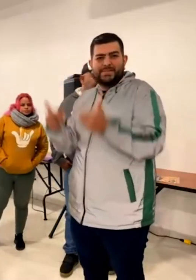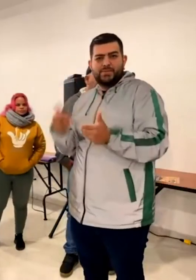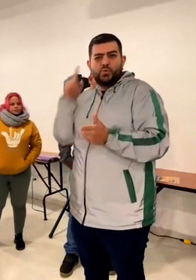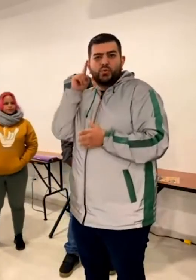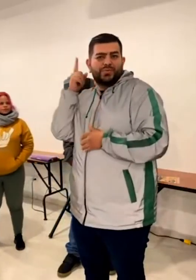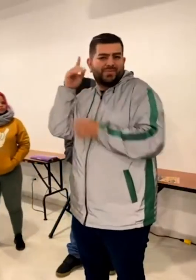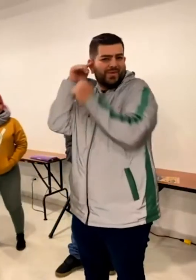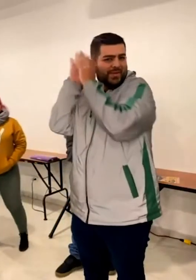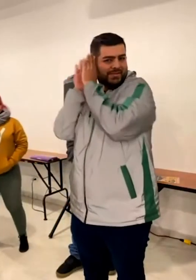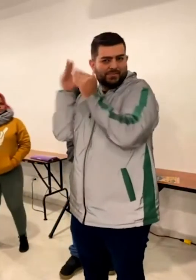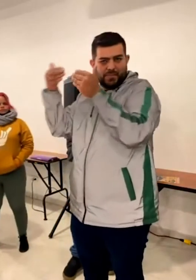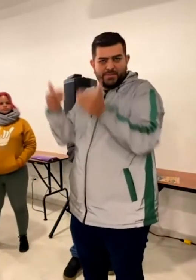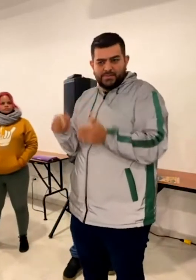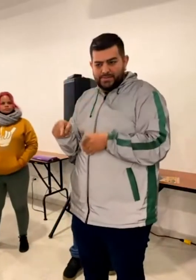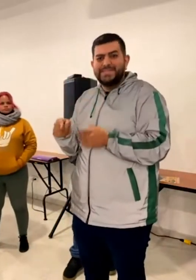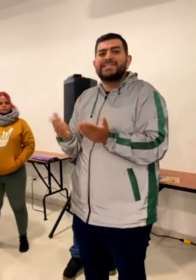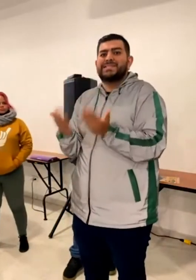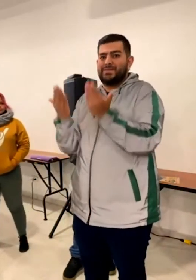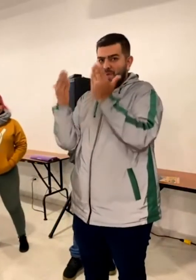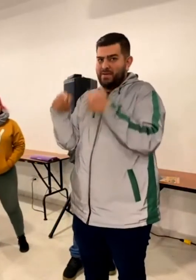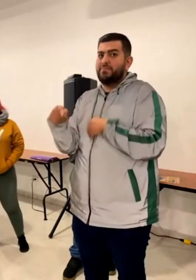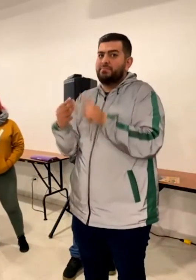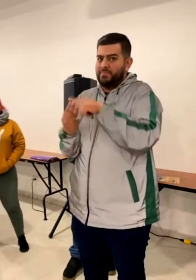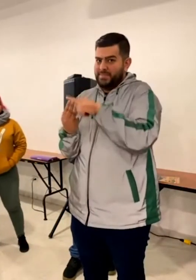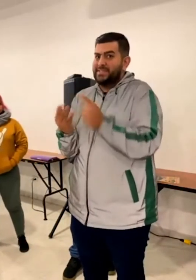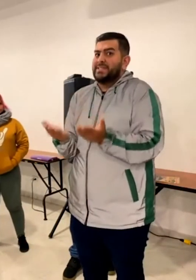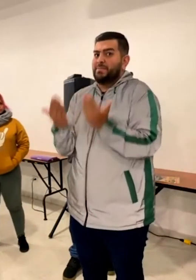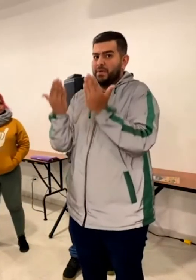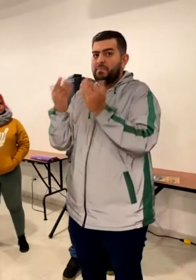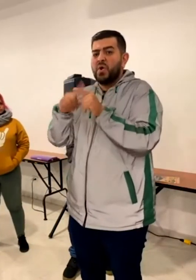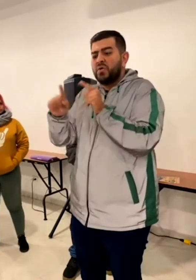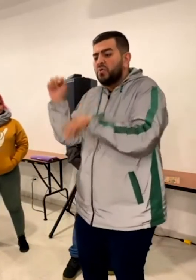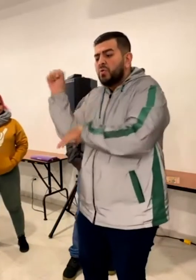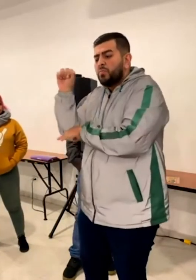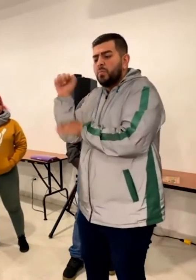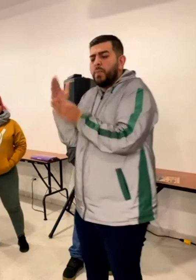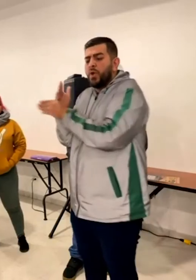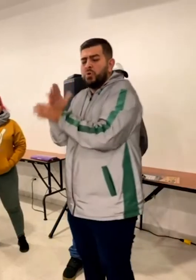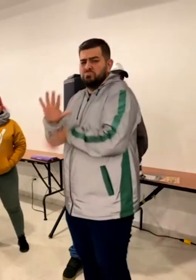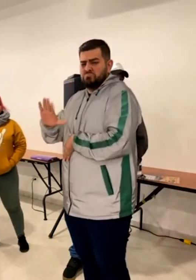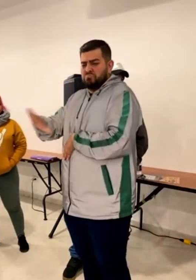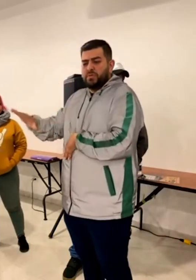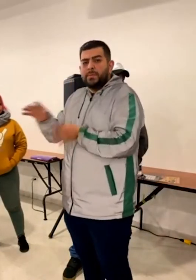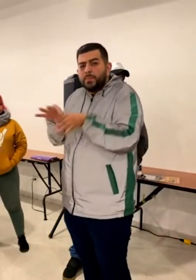presencia de corrupción es persona